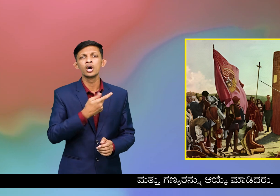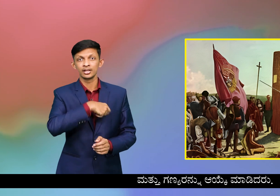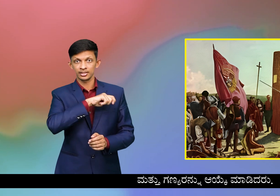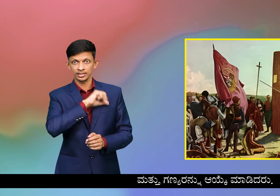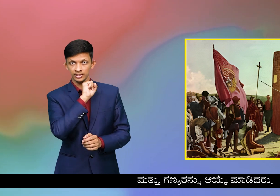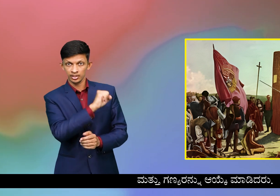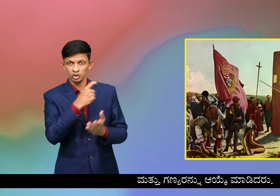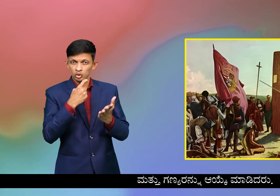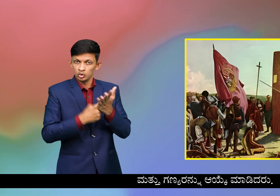ಮಾಡಿದರು.